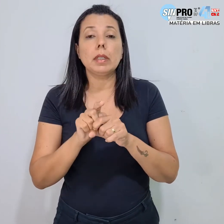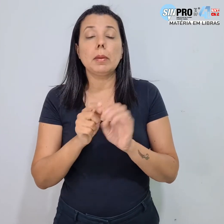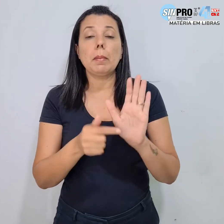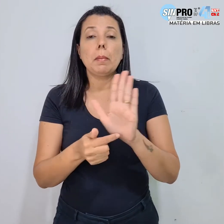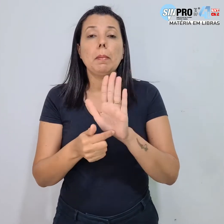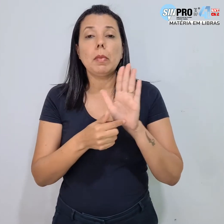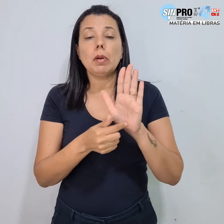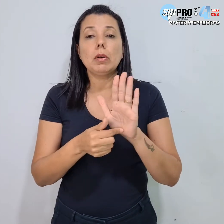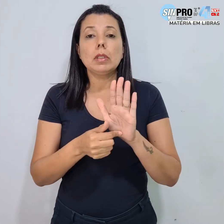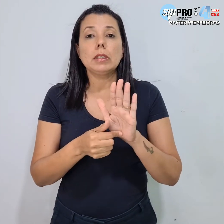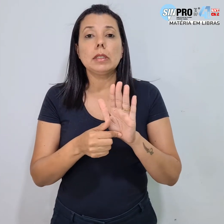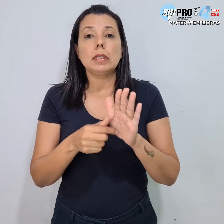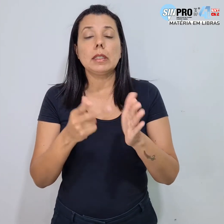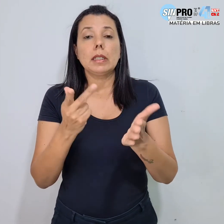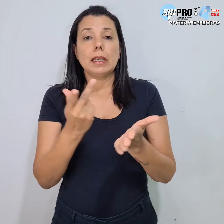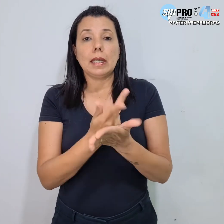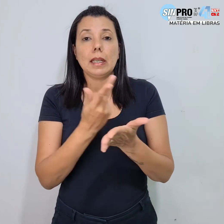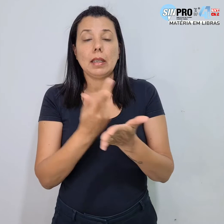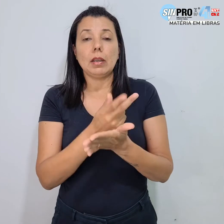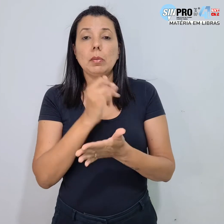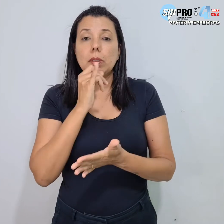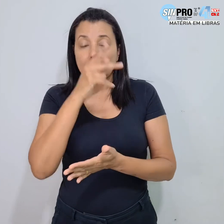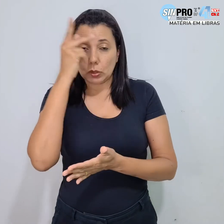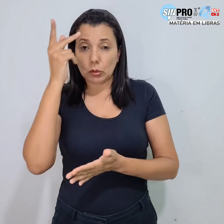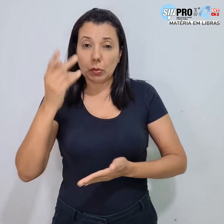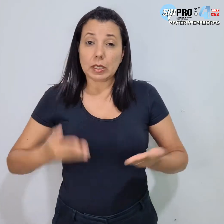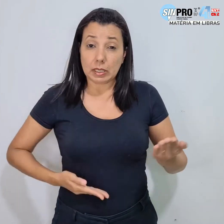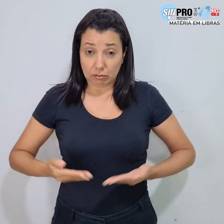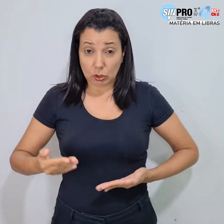assim como se coloca uma granada no bolso dos servidores,